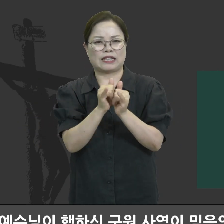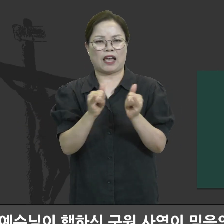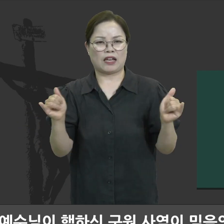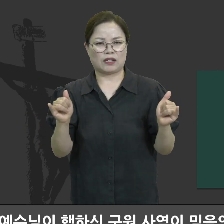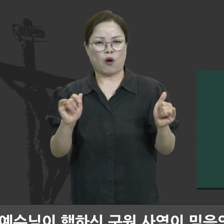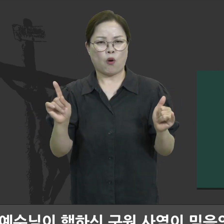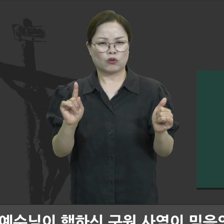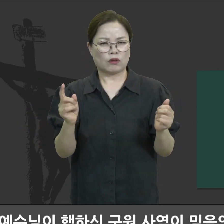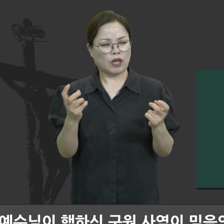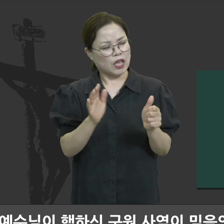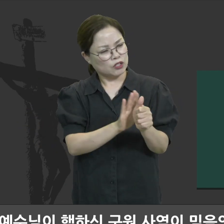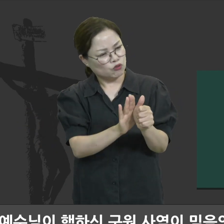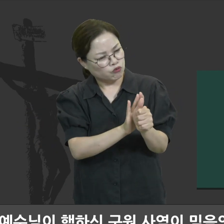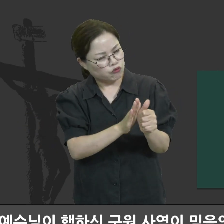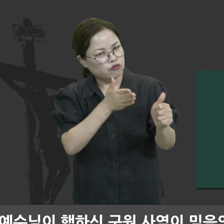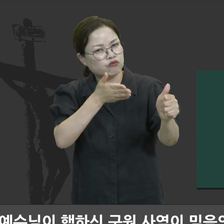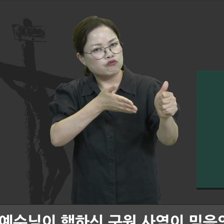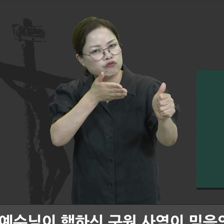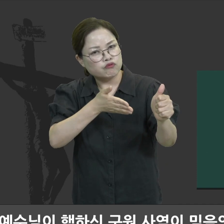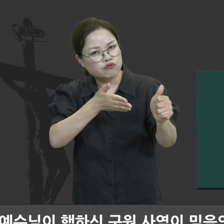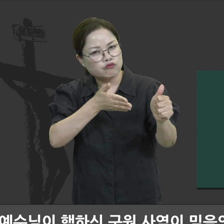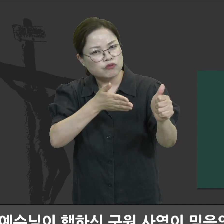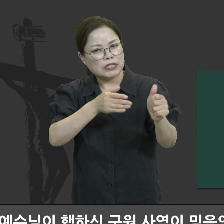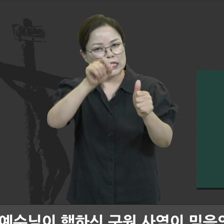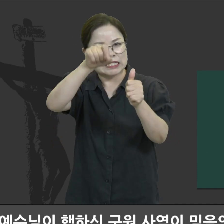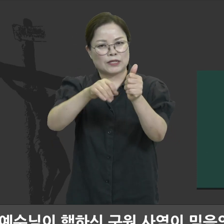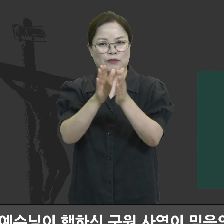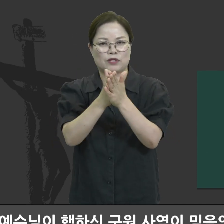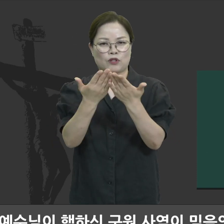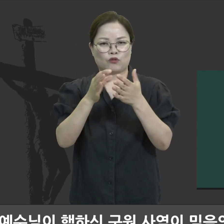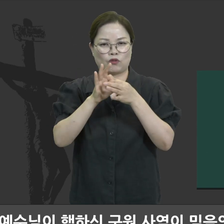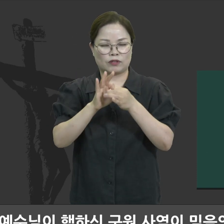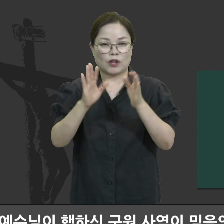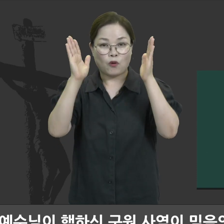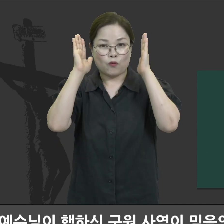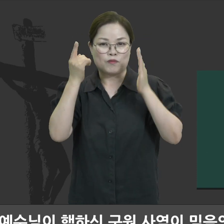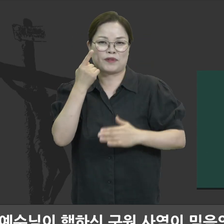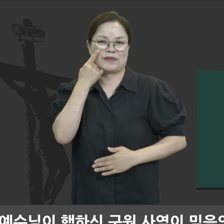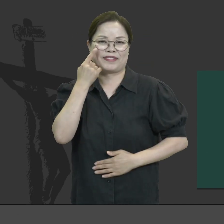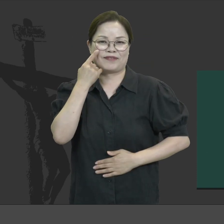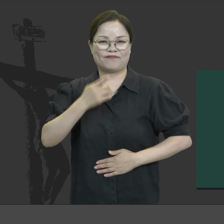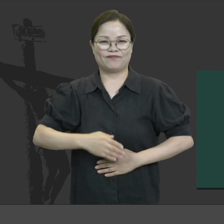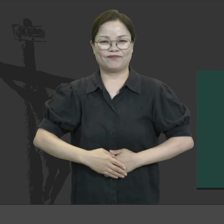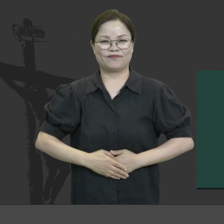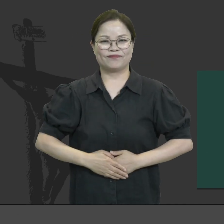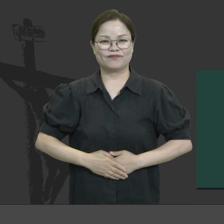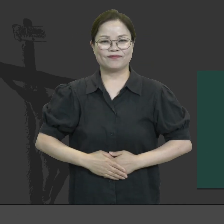어떻게 위로와 권면이 되는지 히브리서를 통해 알아보겠습니다.